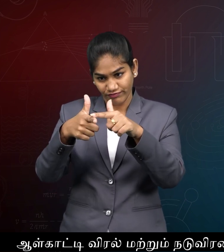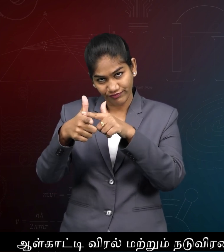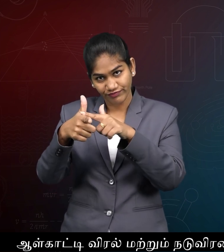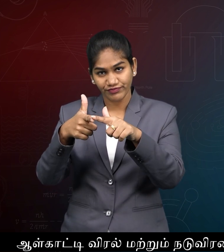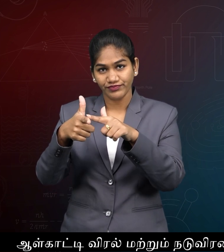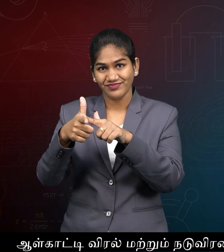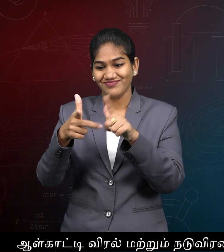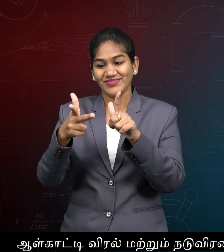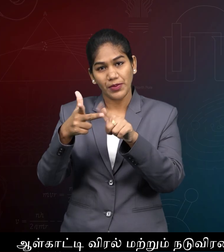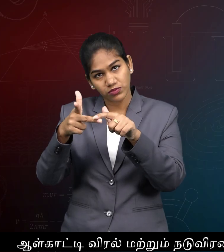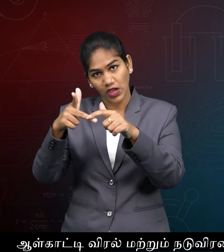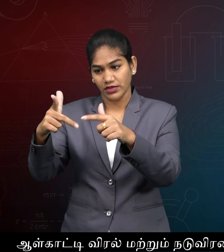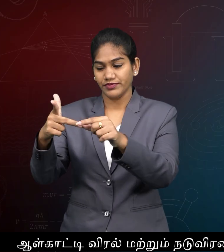செங்குத்தாக நீட்டவும்.